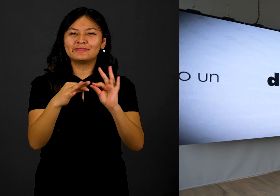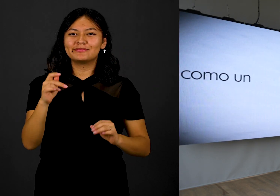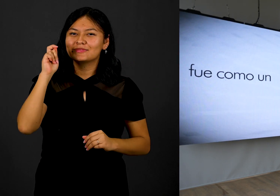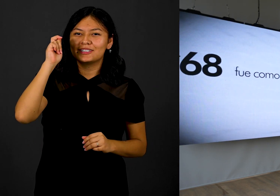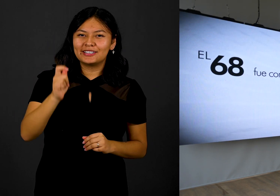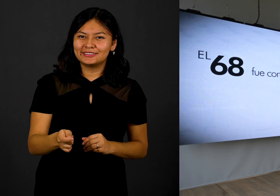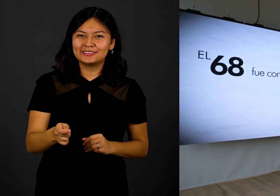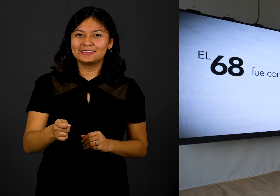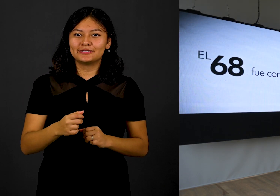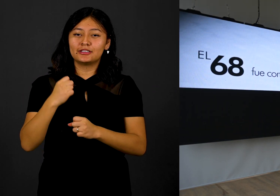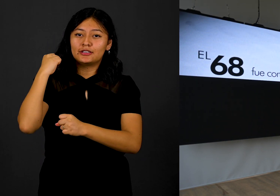del 68.